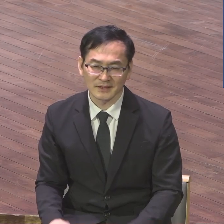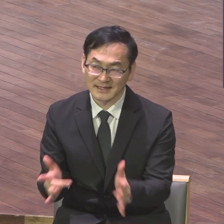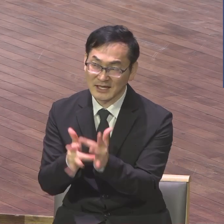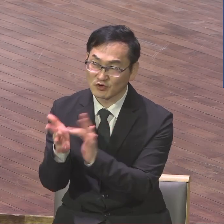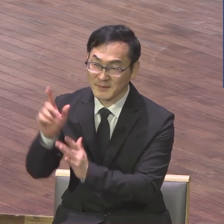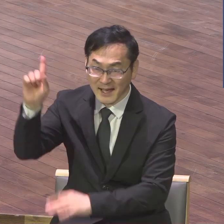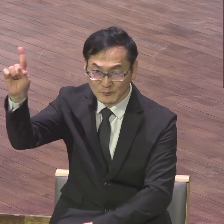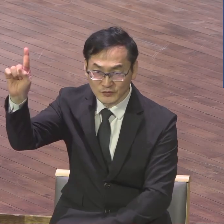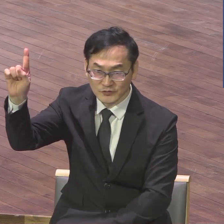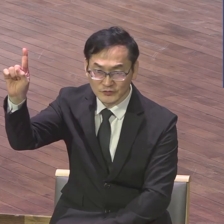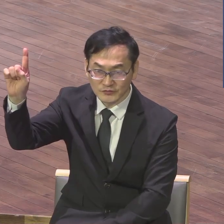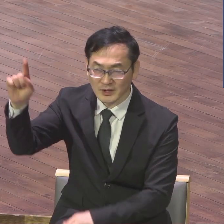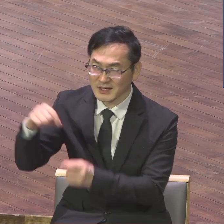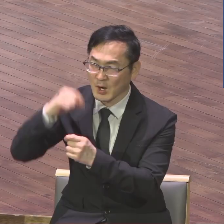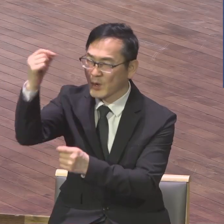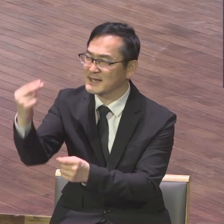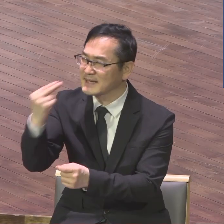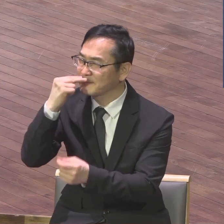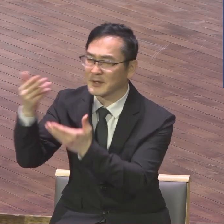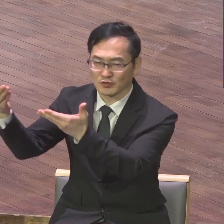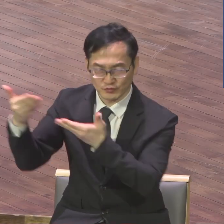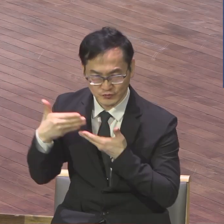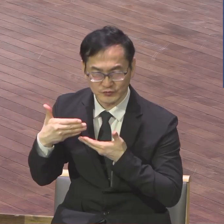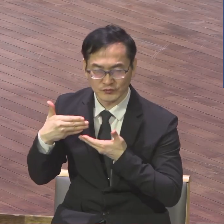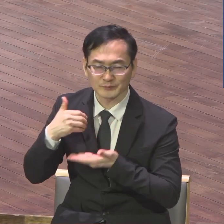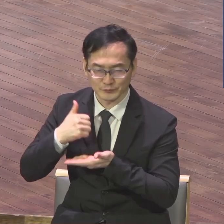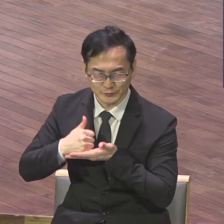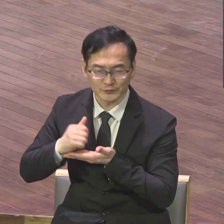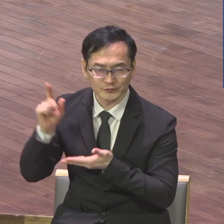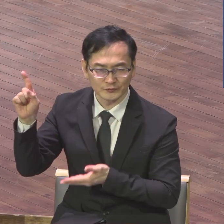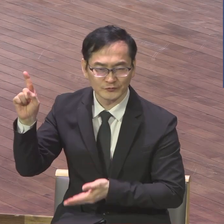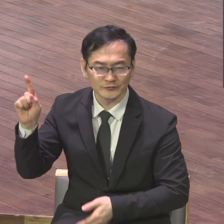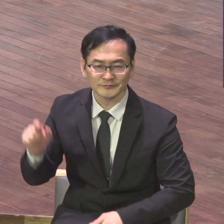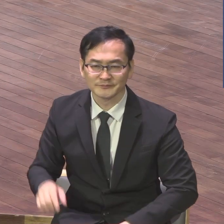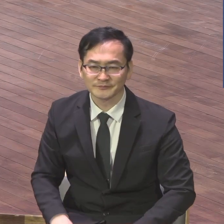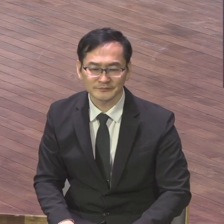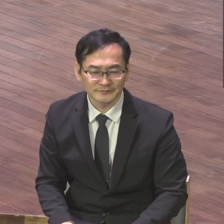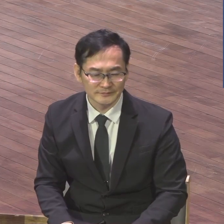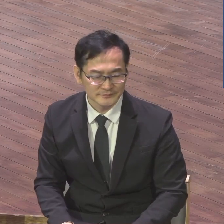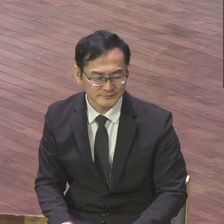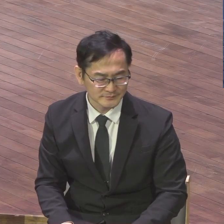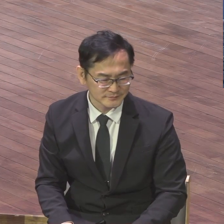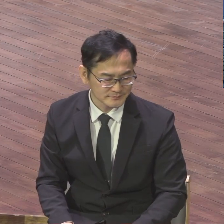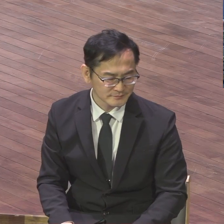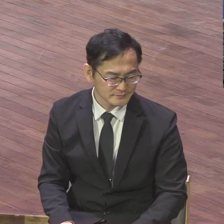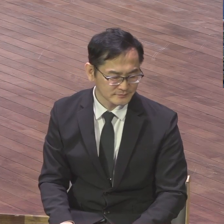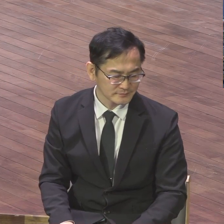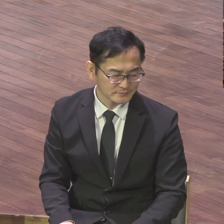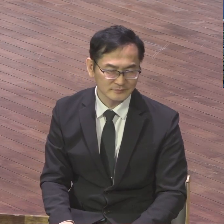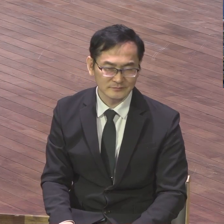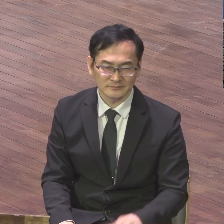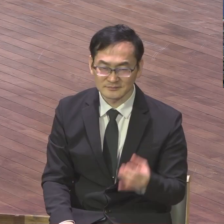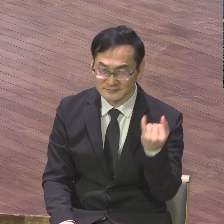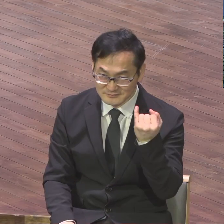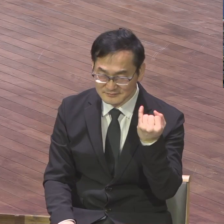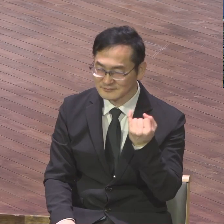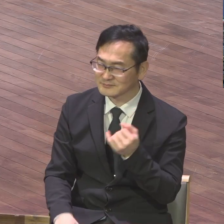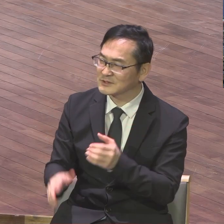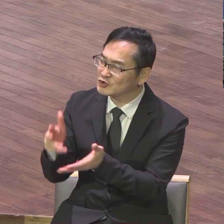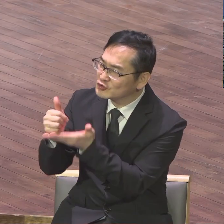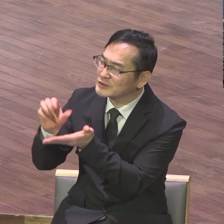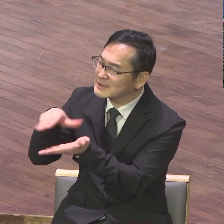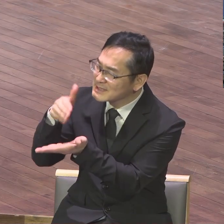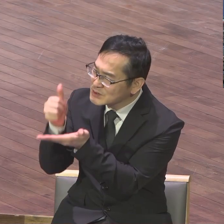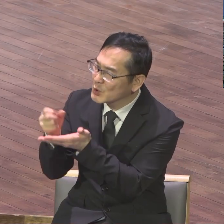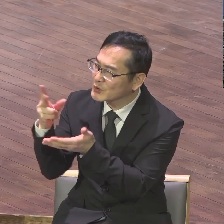예수만이 영원한 생명을 주신다. 27절 봅니다. 이르되 주여 그라외다 주는